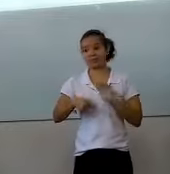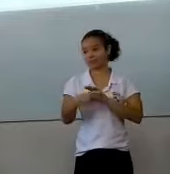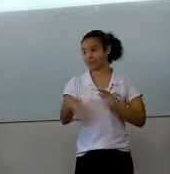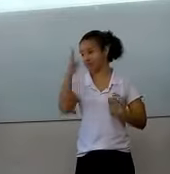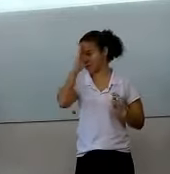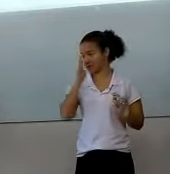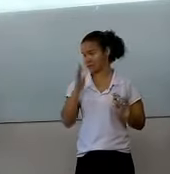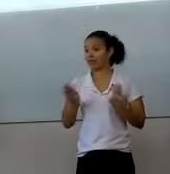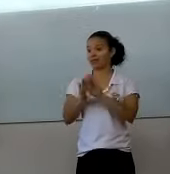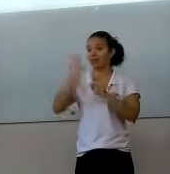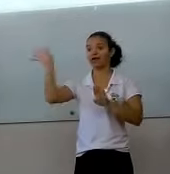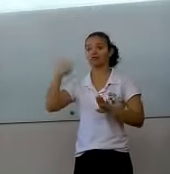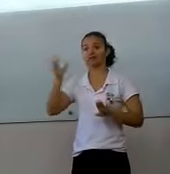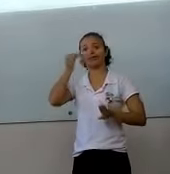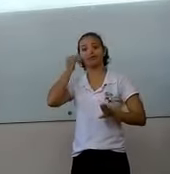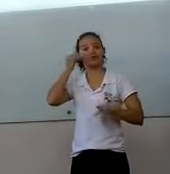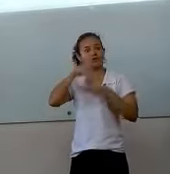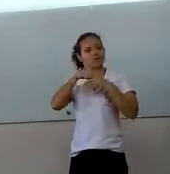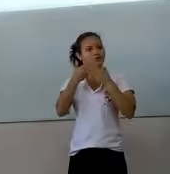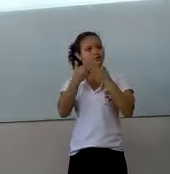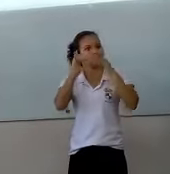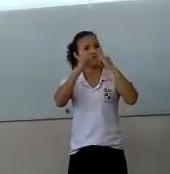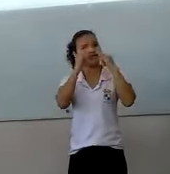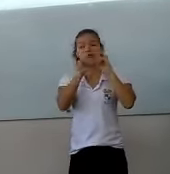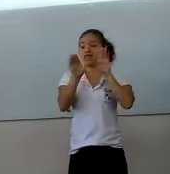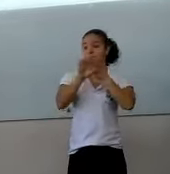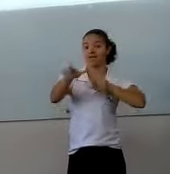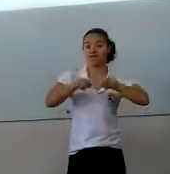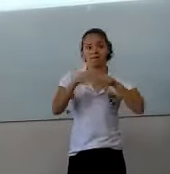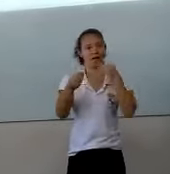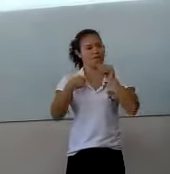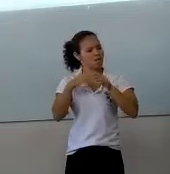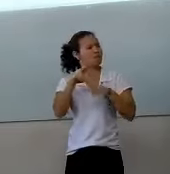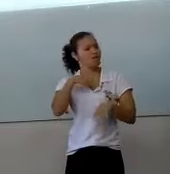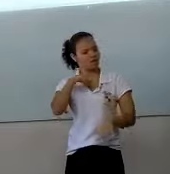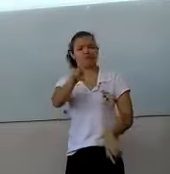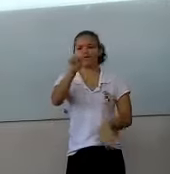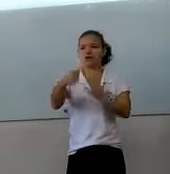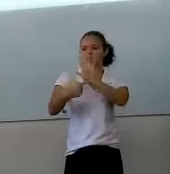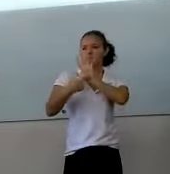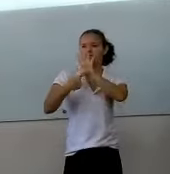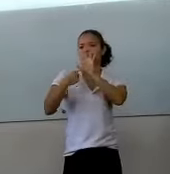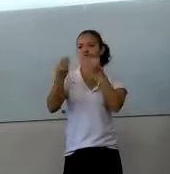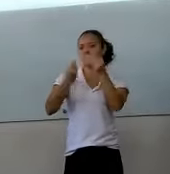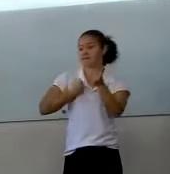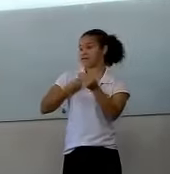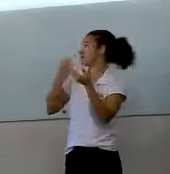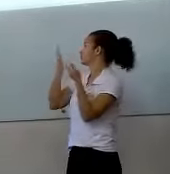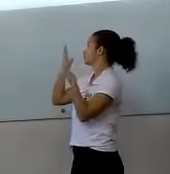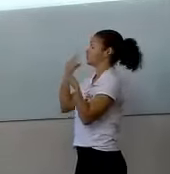Ele está presente, ele está aqui no Brasil, a experiência dele toda, ele vai todo mundo, trabalha em harmonias, né? Aí a